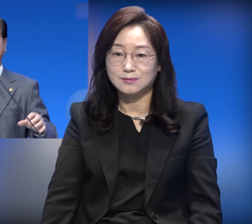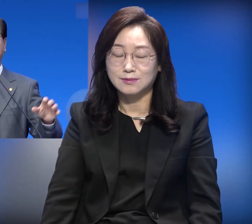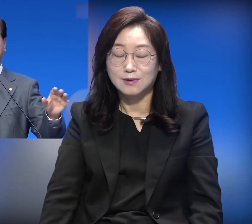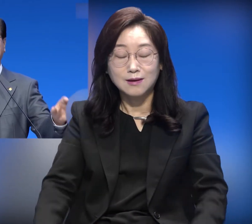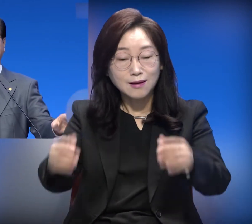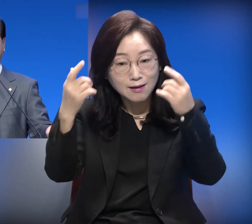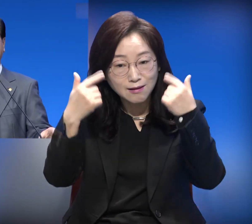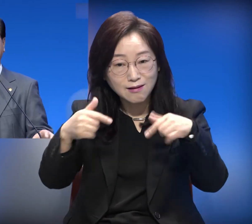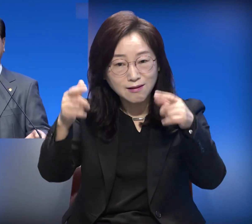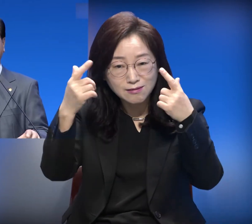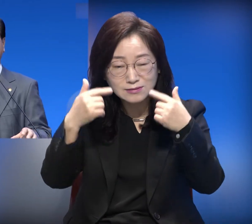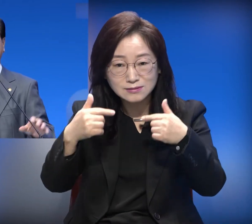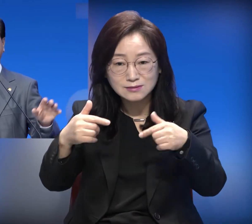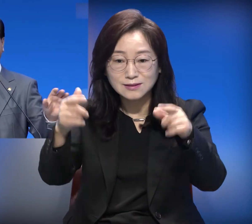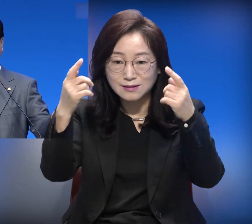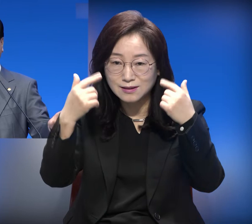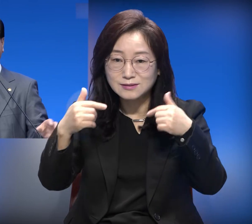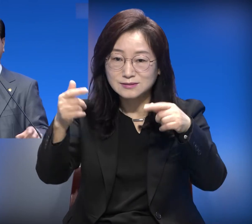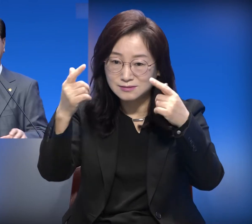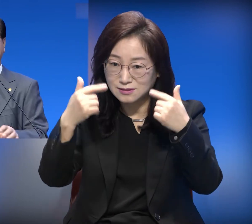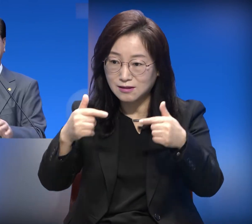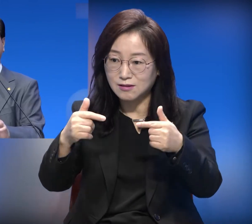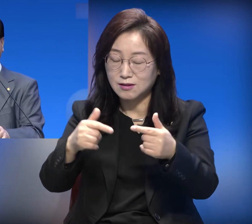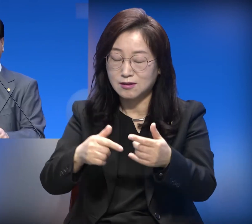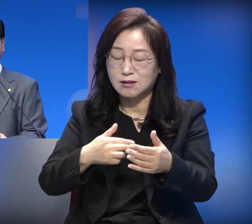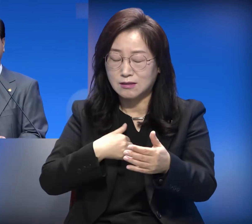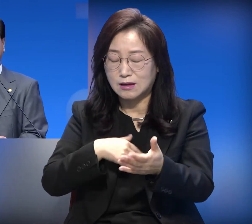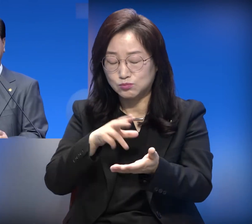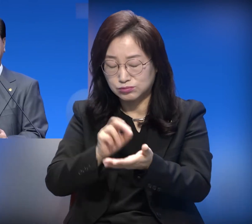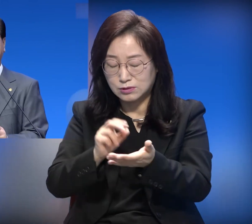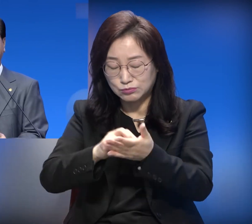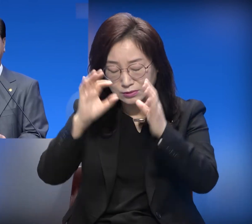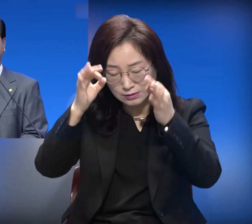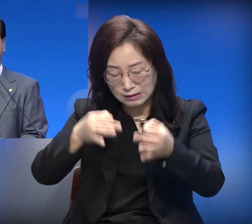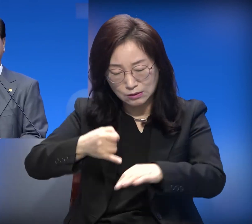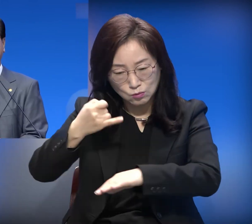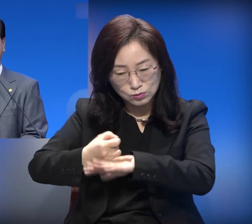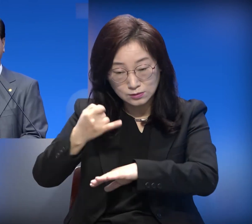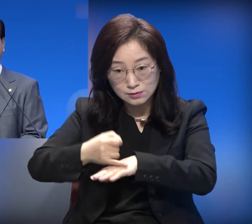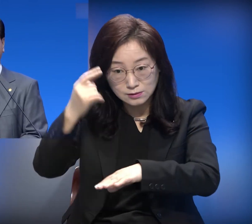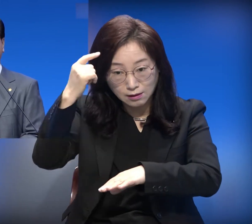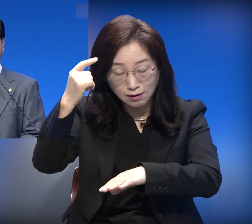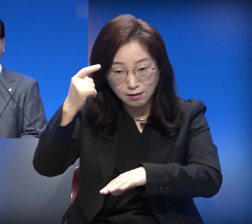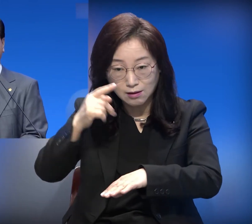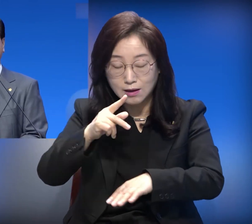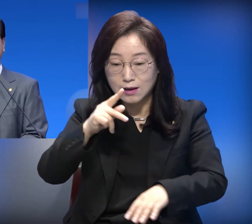항상 열등하다고 생각하고 문제있다고 생각한 사마리아인이 가다가 발을 멈추고